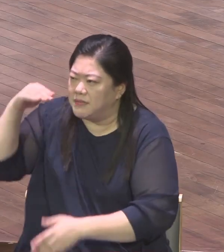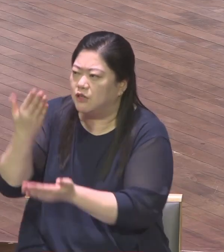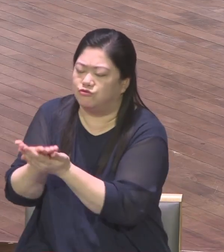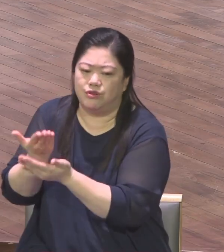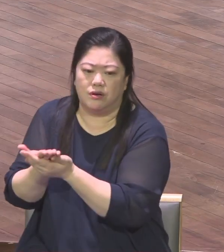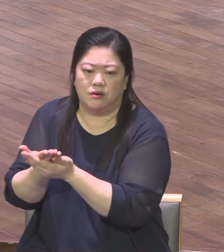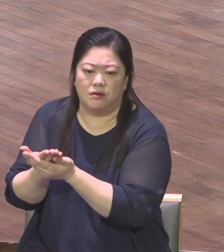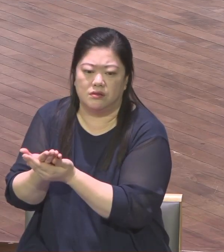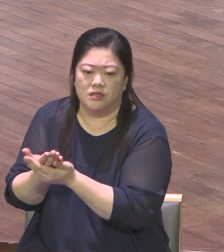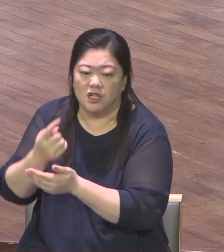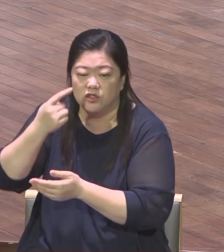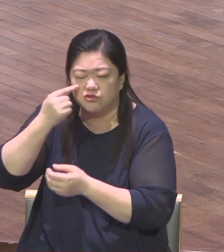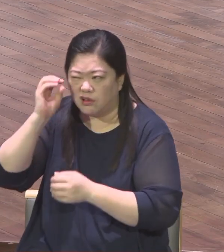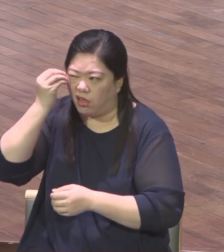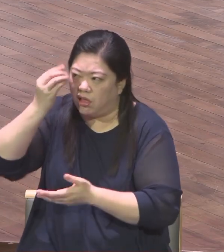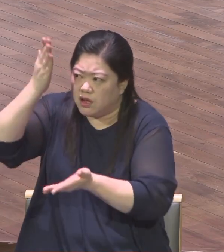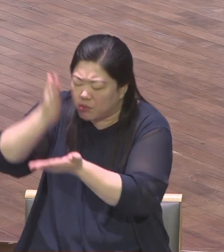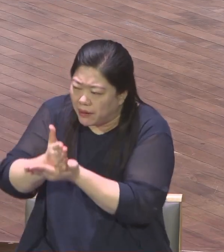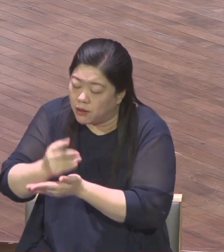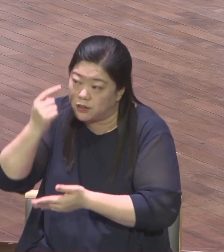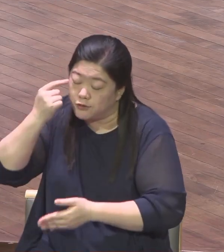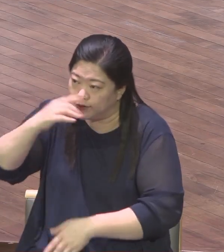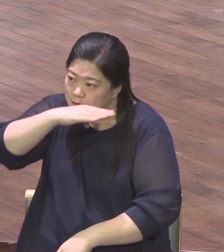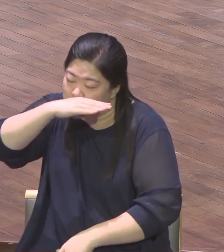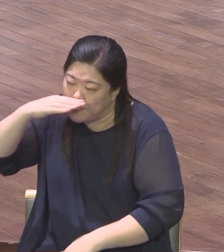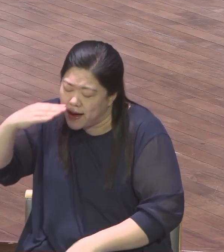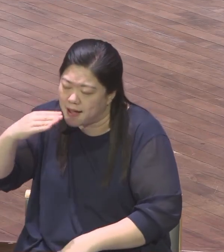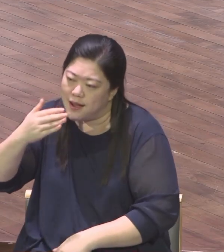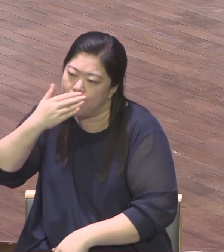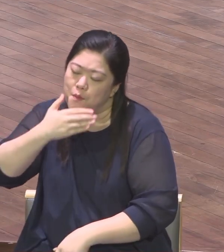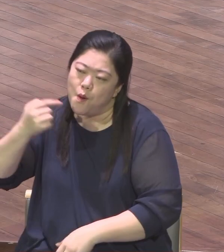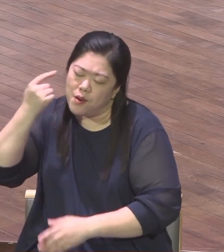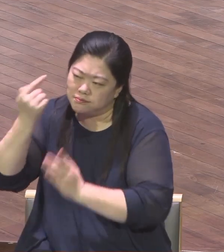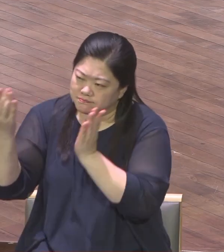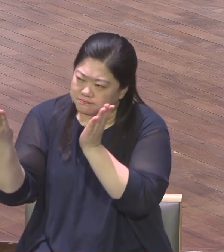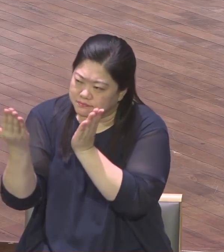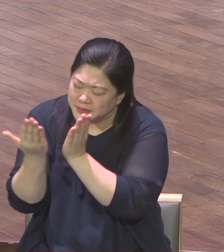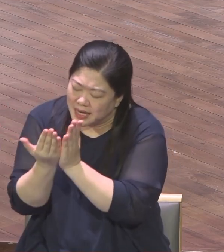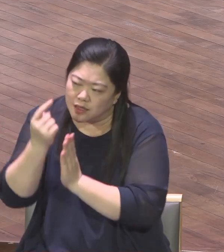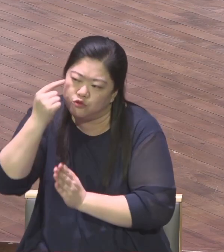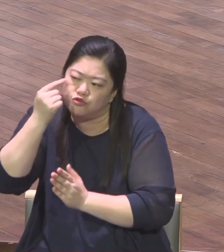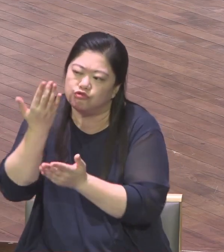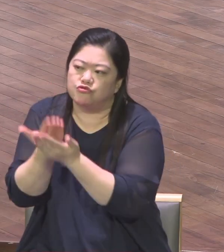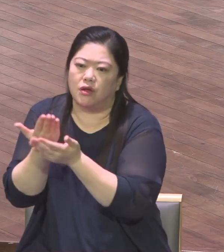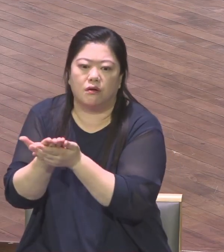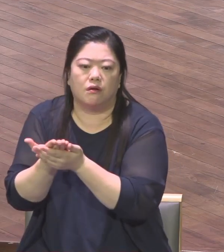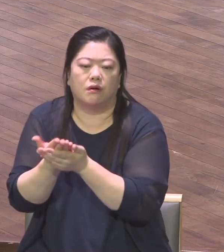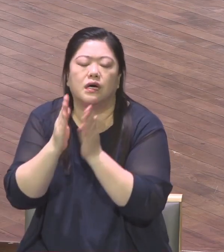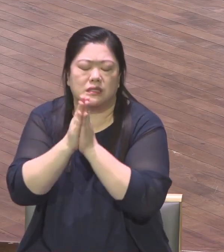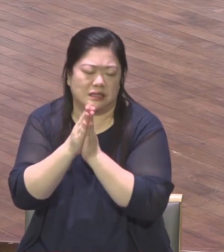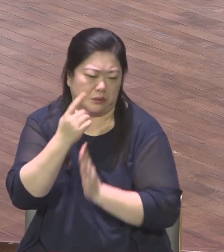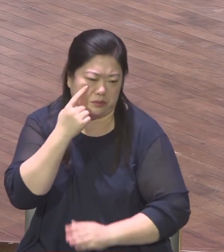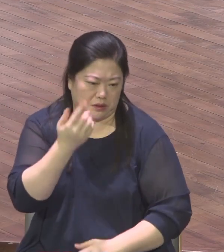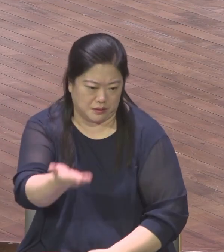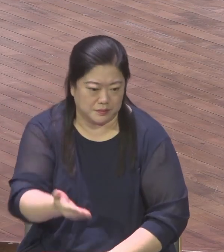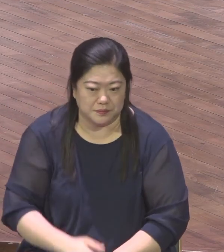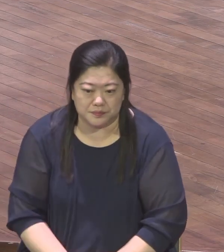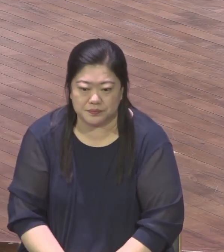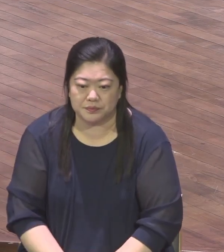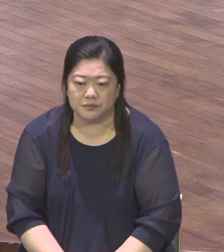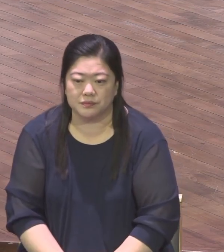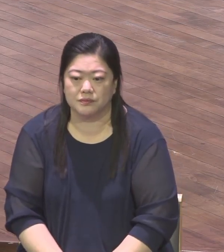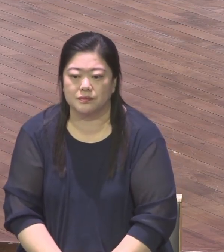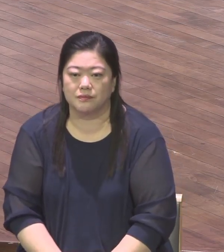주옵소서. 그게 다예요. 사실 여러분이 뭐 다른 거 이것저것 고잘 매잘 말해봐야 그거 다